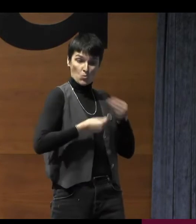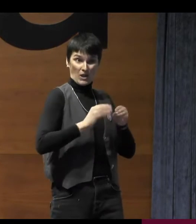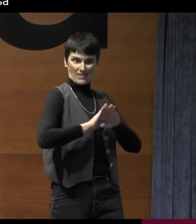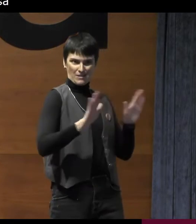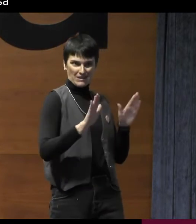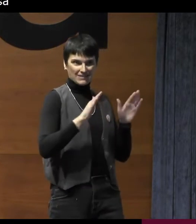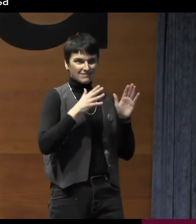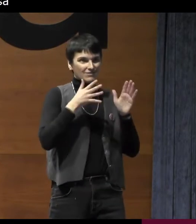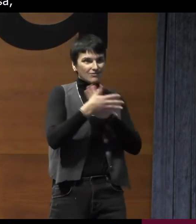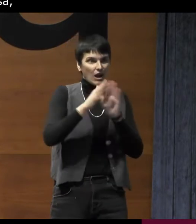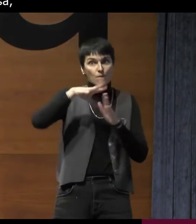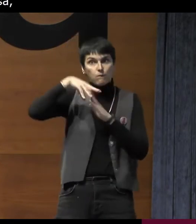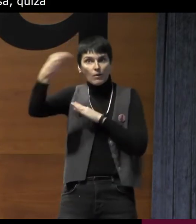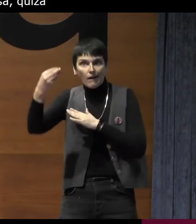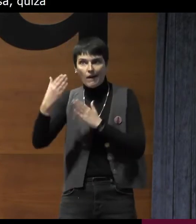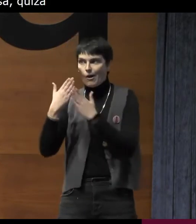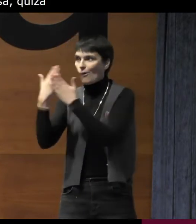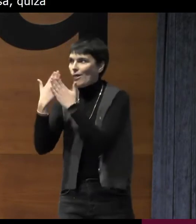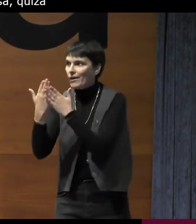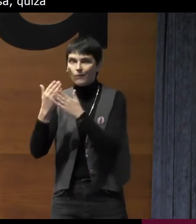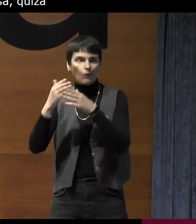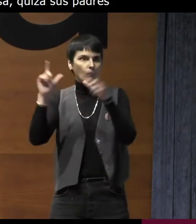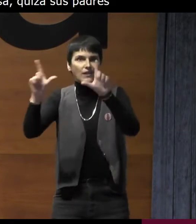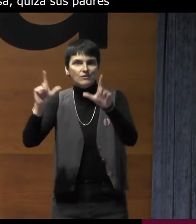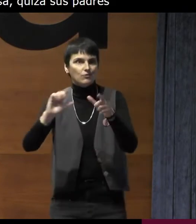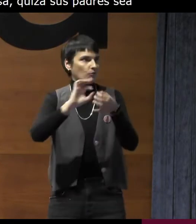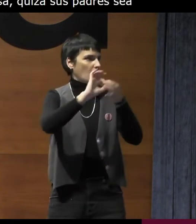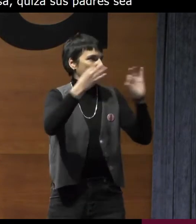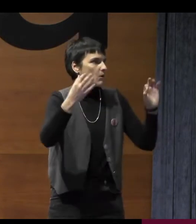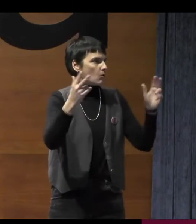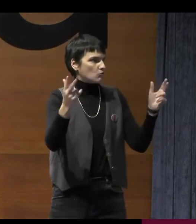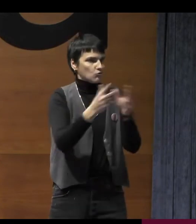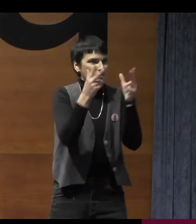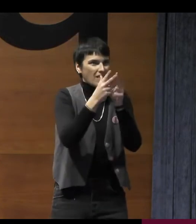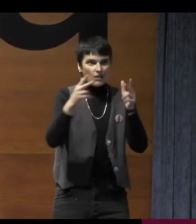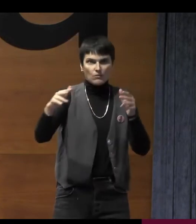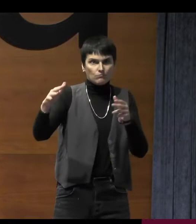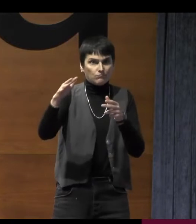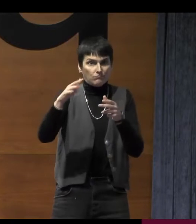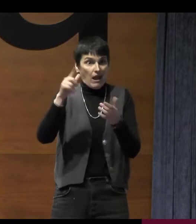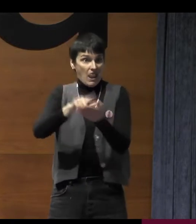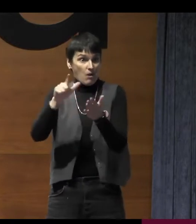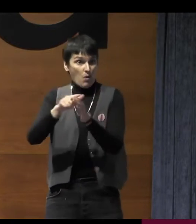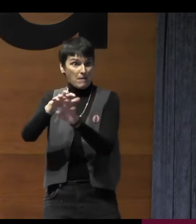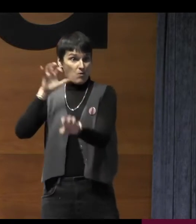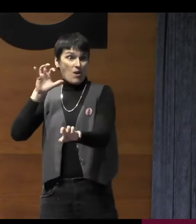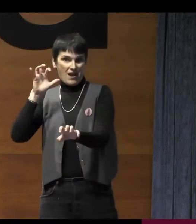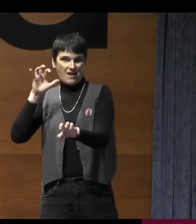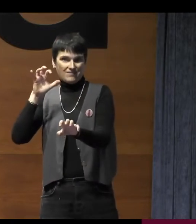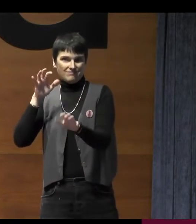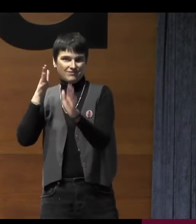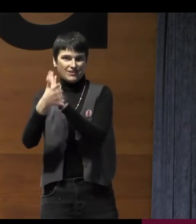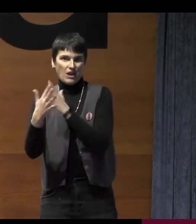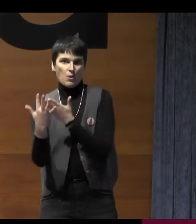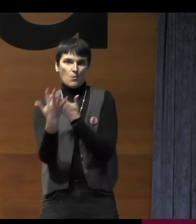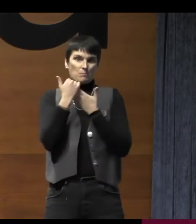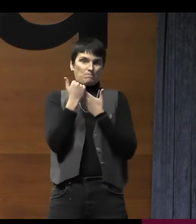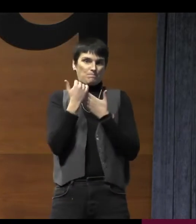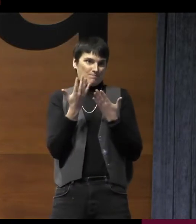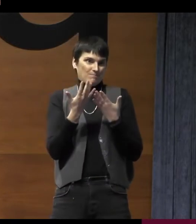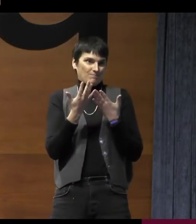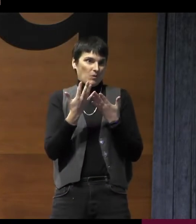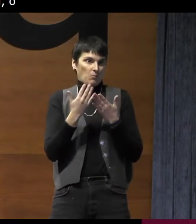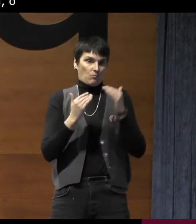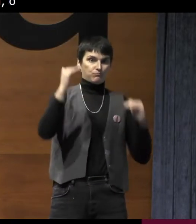sordas con una educación más oralista o a lo mejor usen más el bimodal. Y